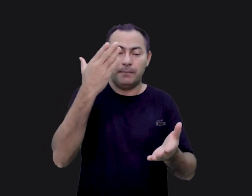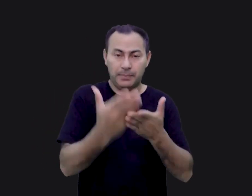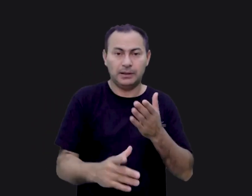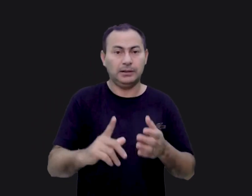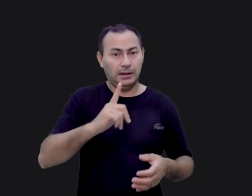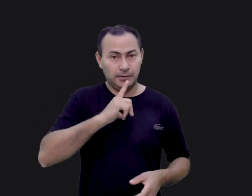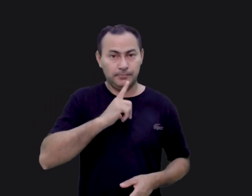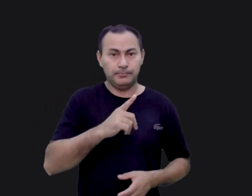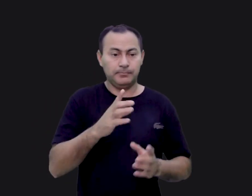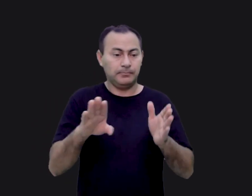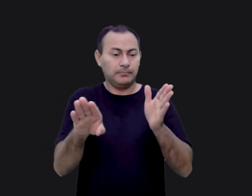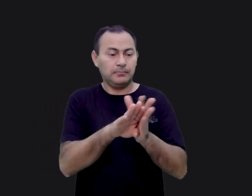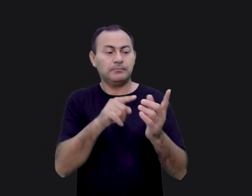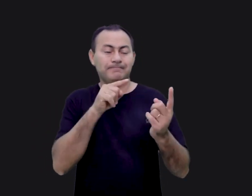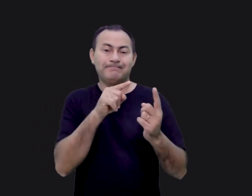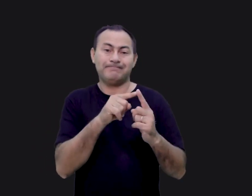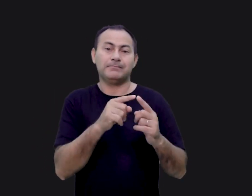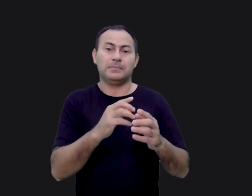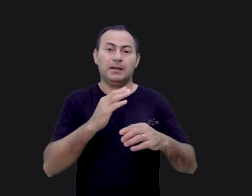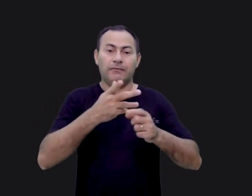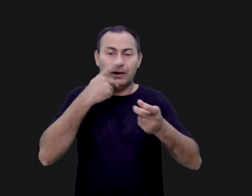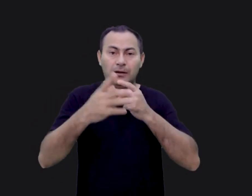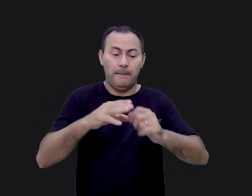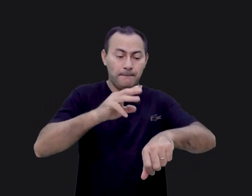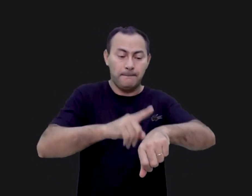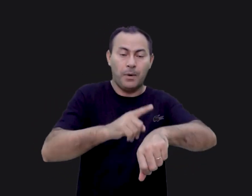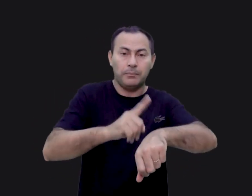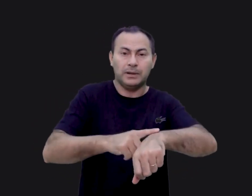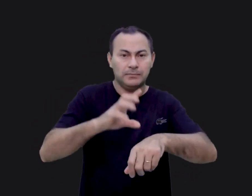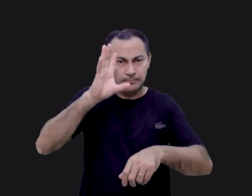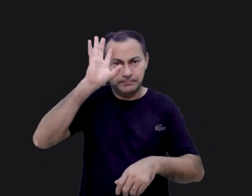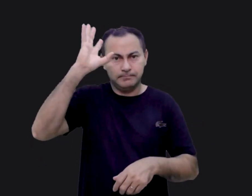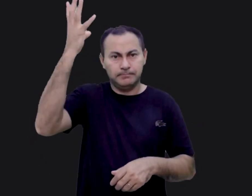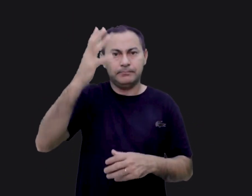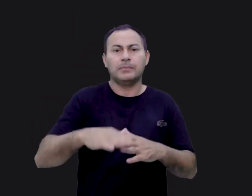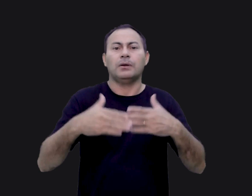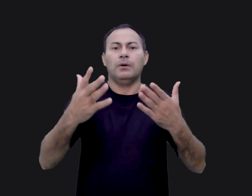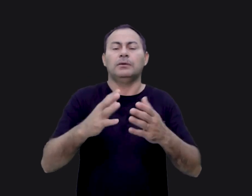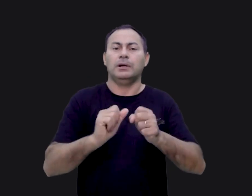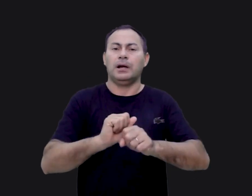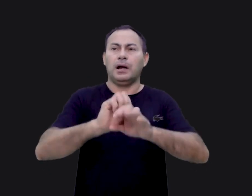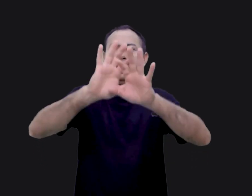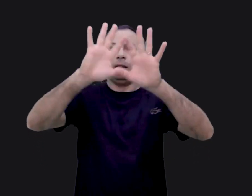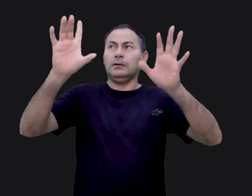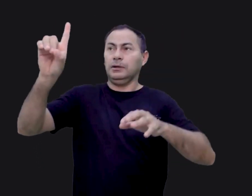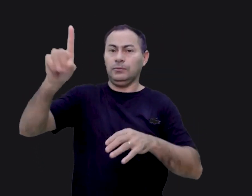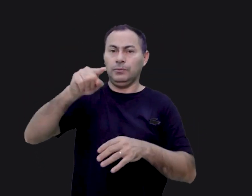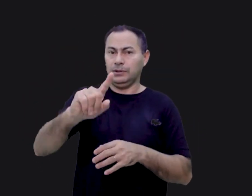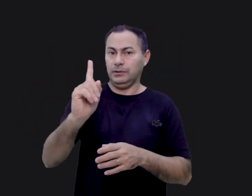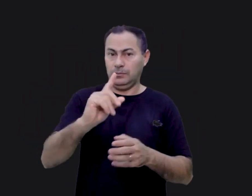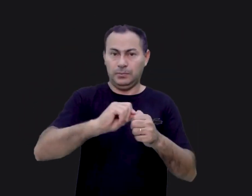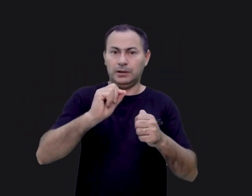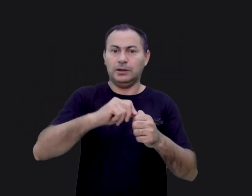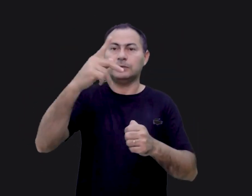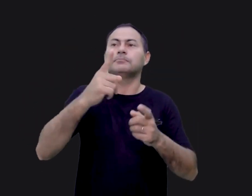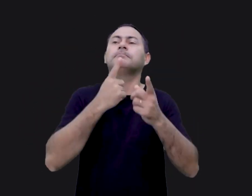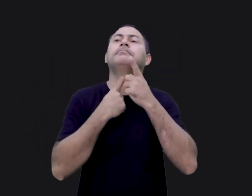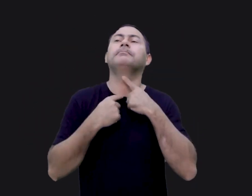a perda virá. Se você atingir esse ponto que chamo de momento de decisão, quando fica claro para Deus que você não fará a sua